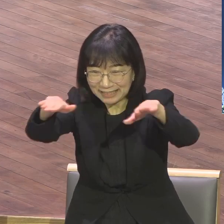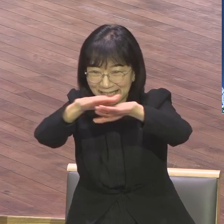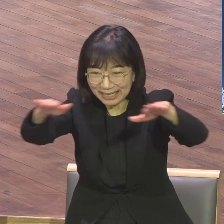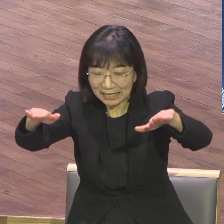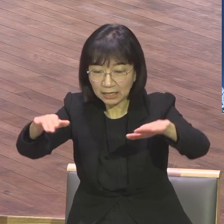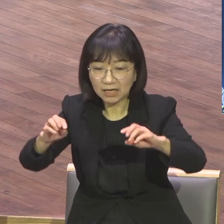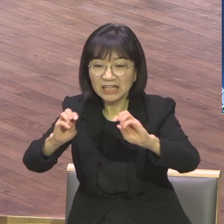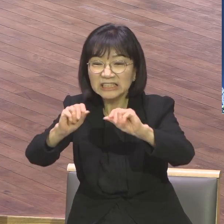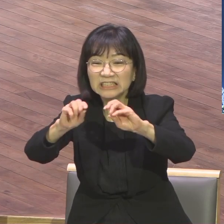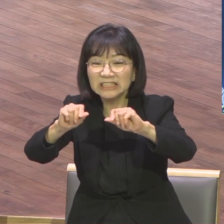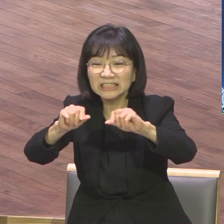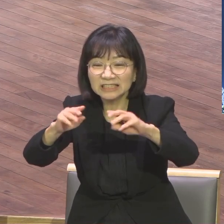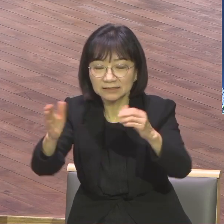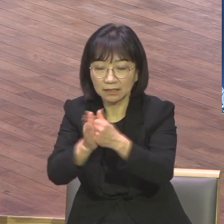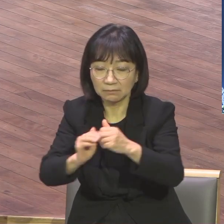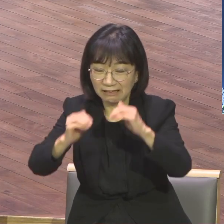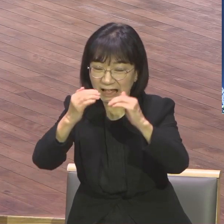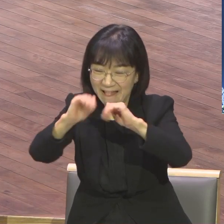그 당시에